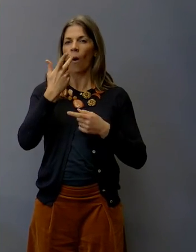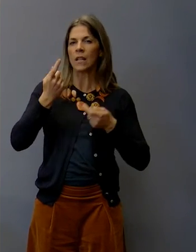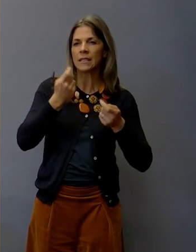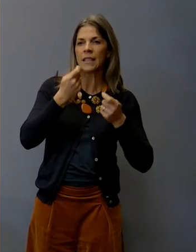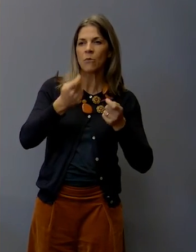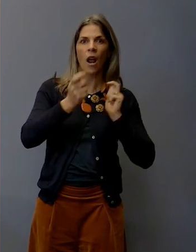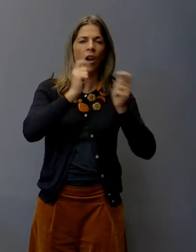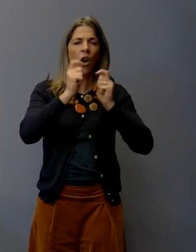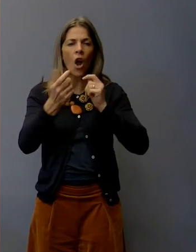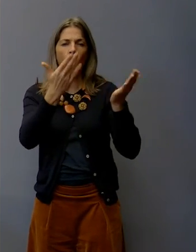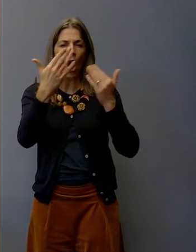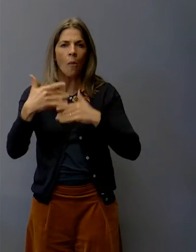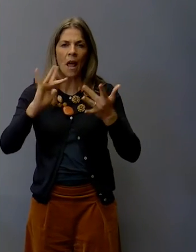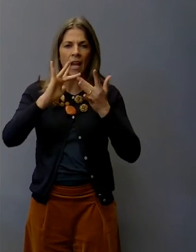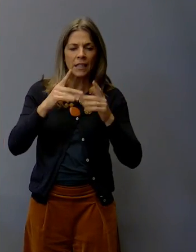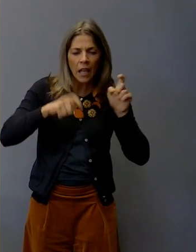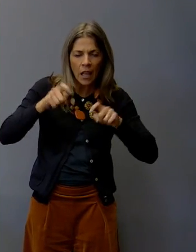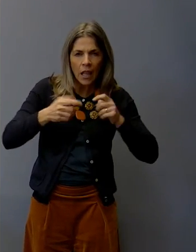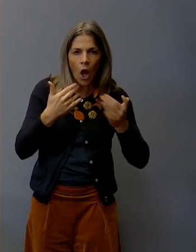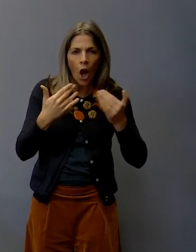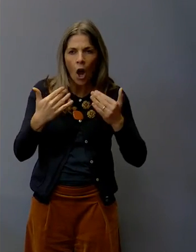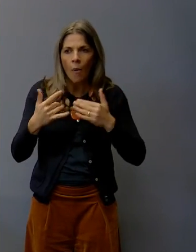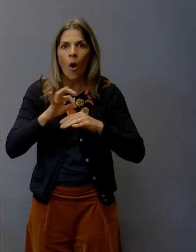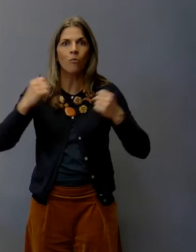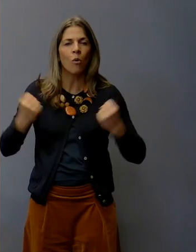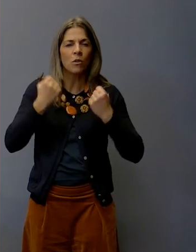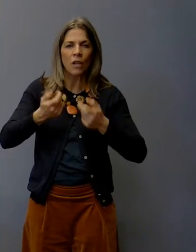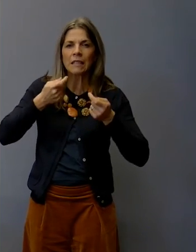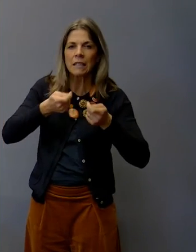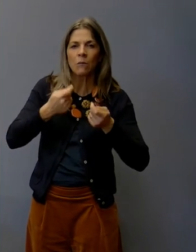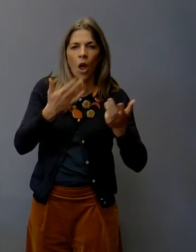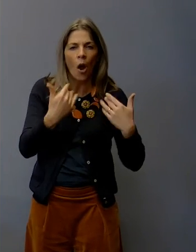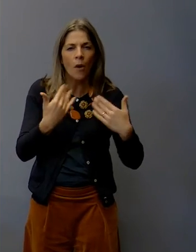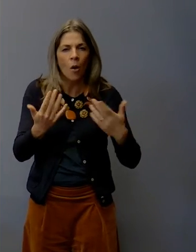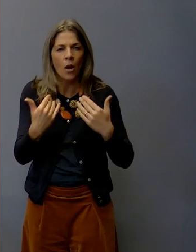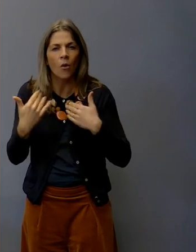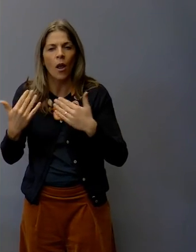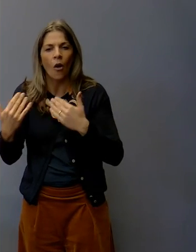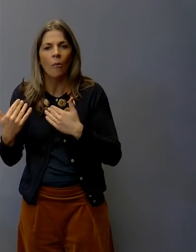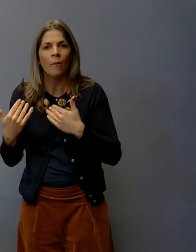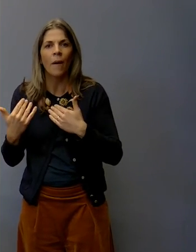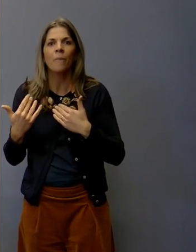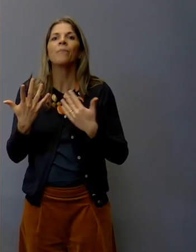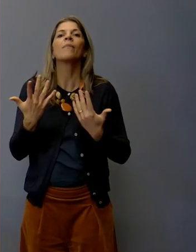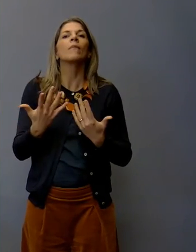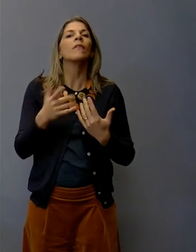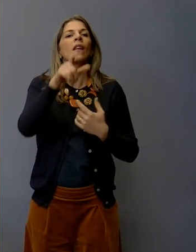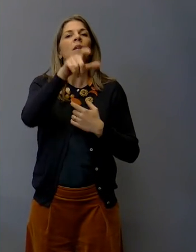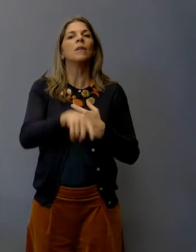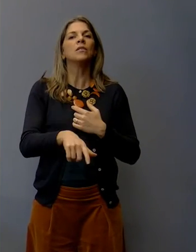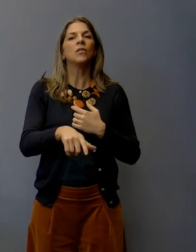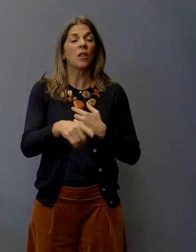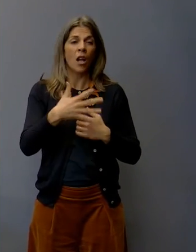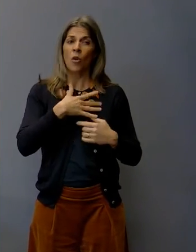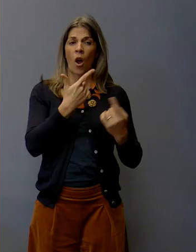internet nelle pubblicità televisive allora io ti dico che la colpa è di qualcuno più sfigato di te funziona così